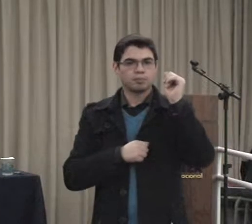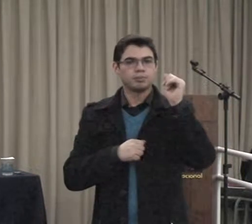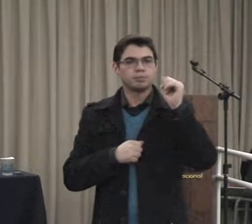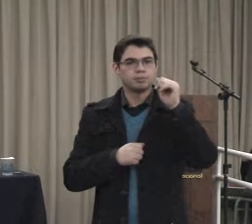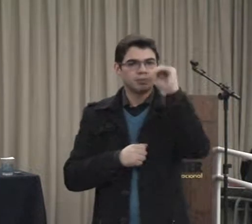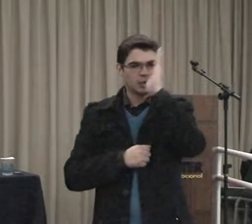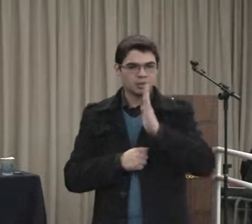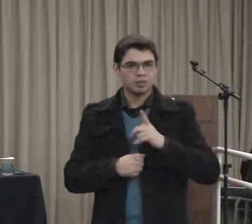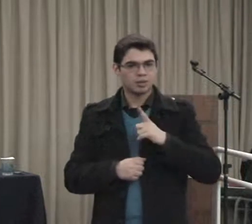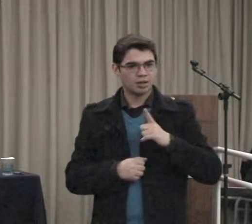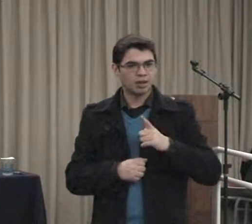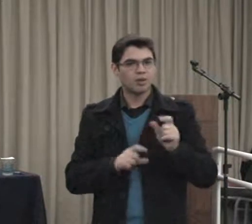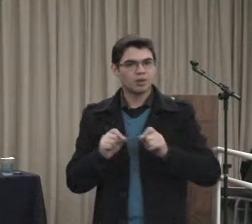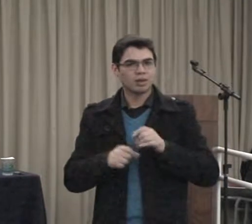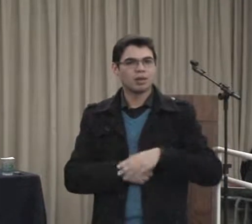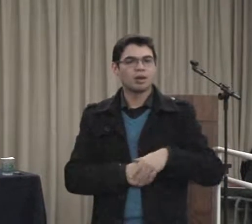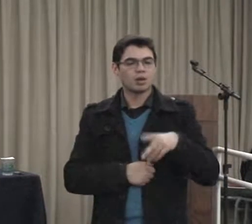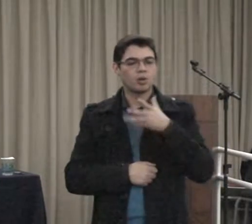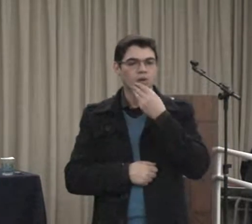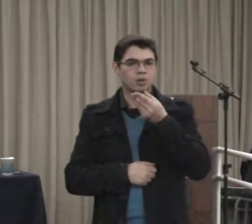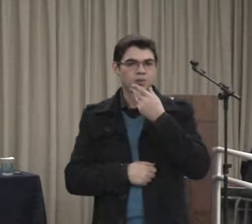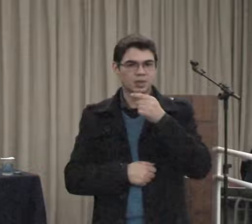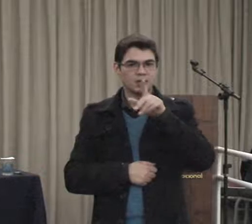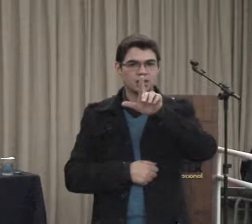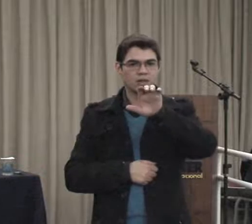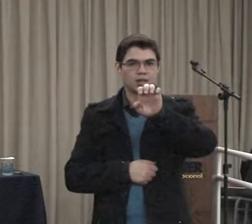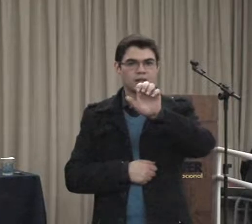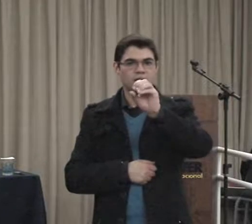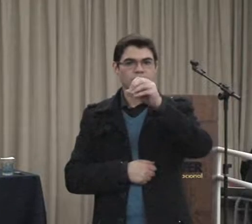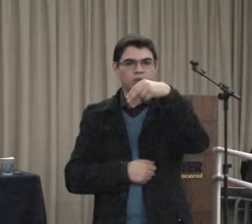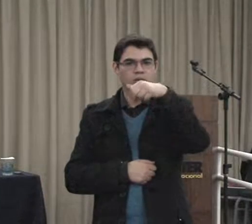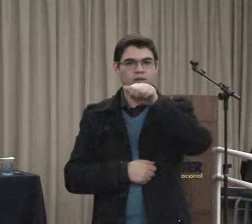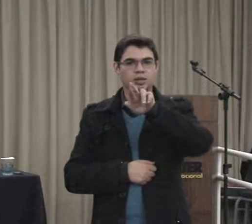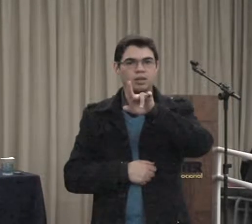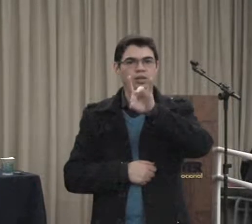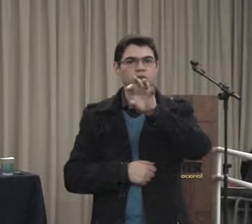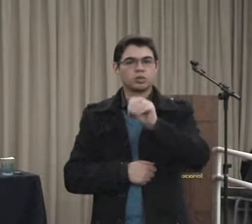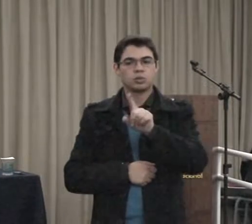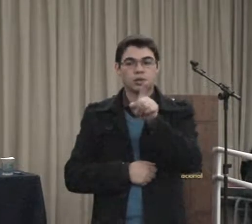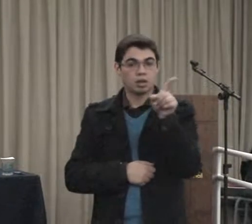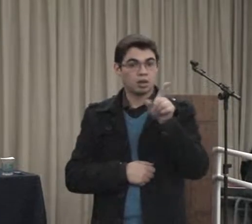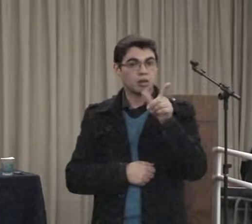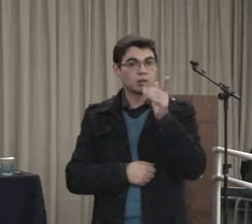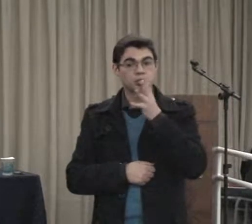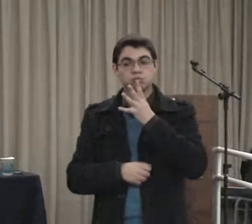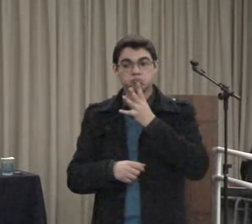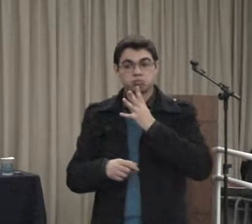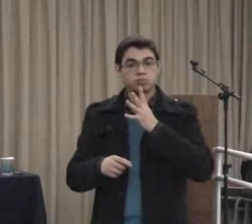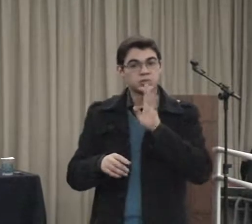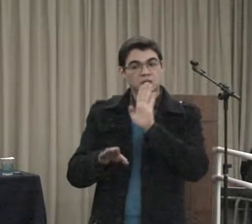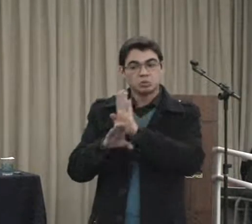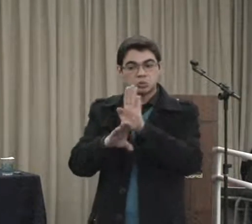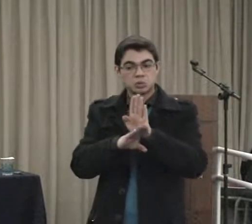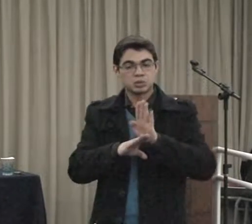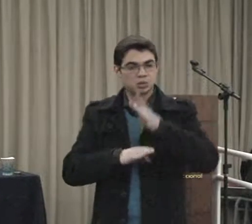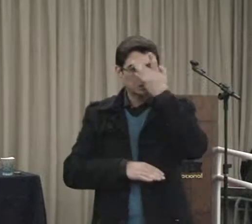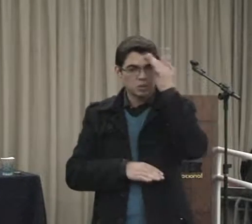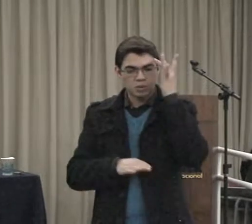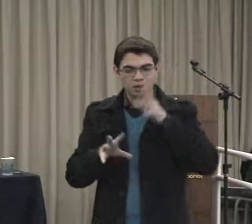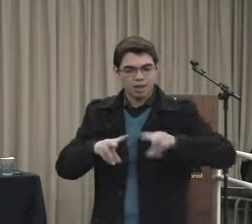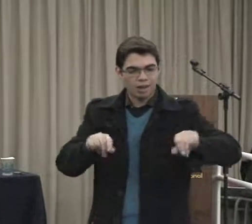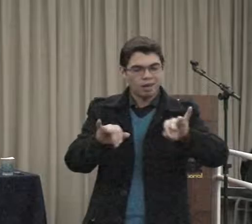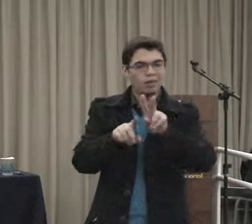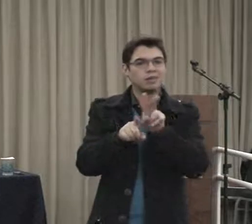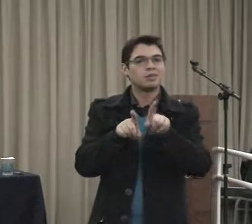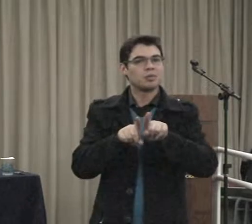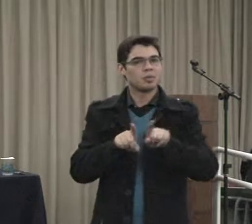Boff, que podemos dizer que sabe cuidar da Terra, sabe cuidar das pessoas. E